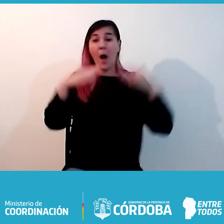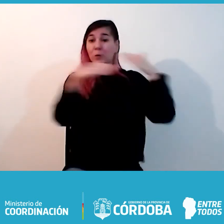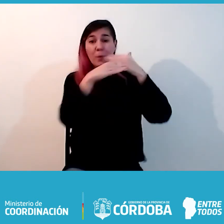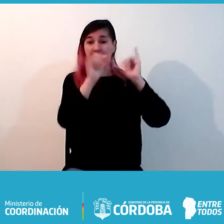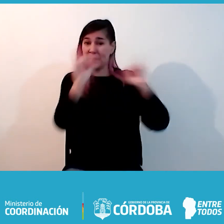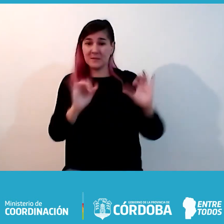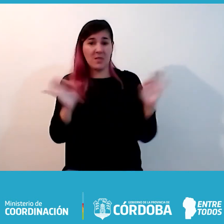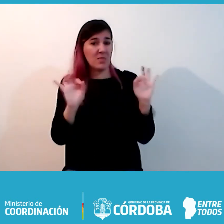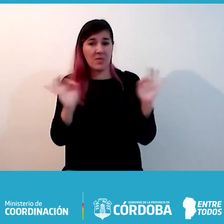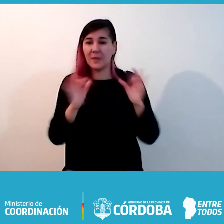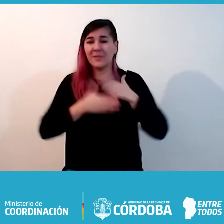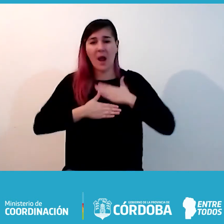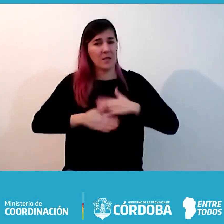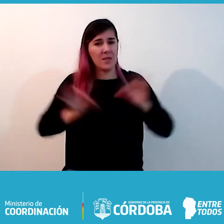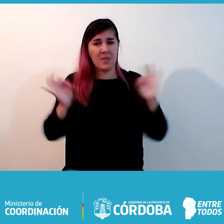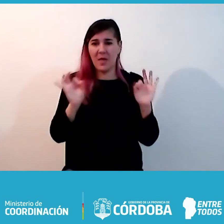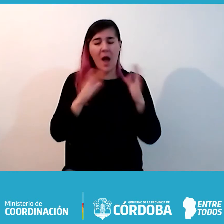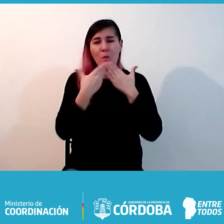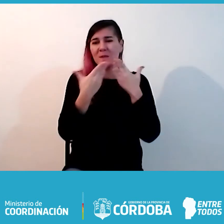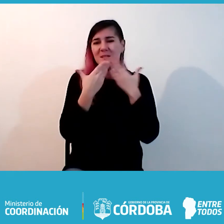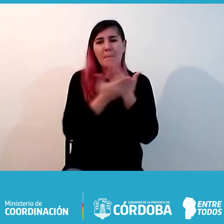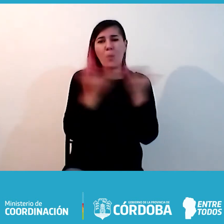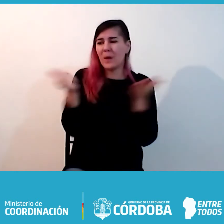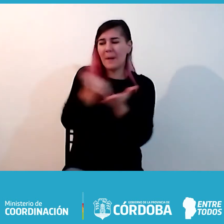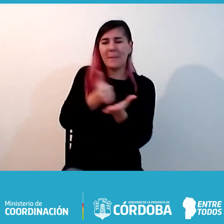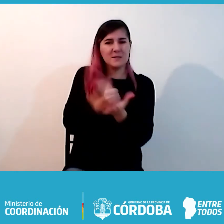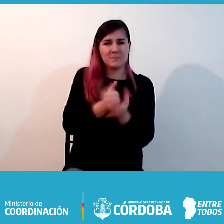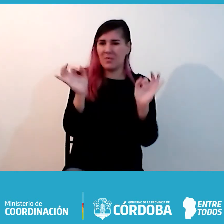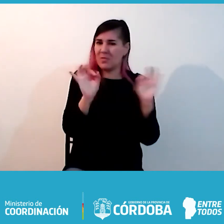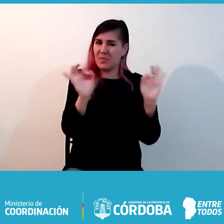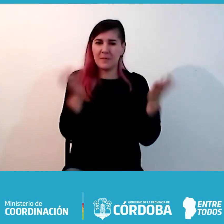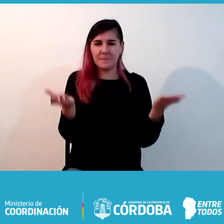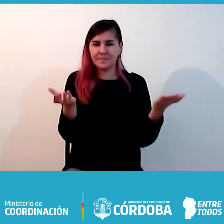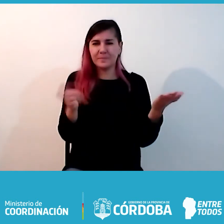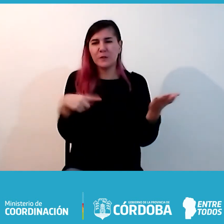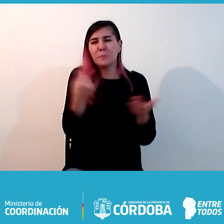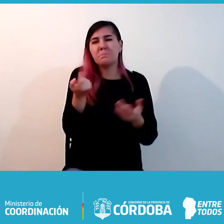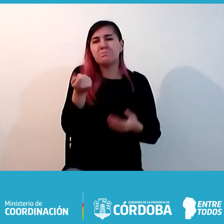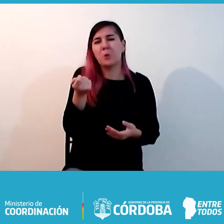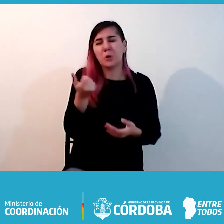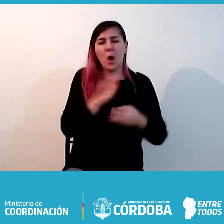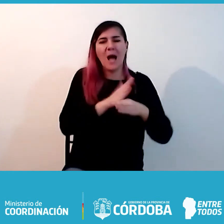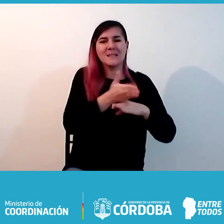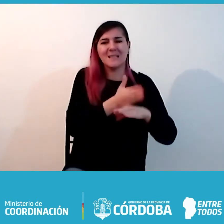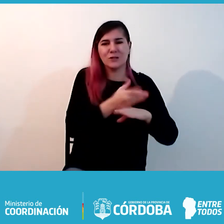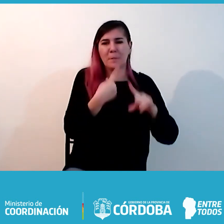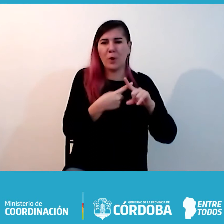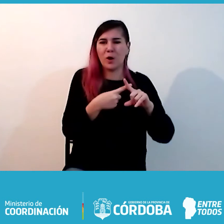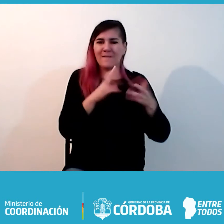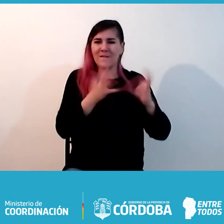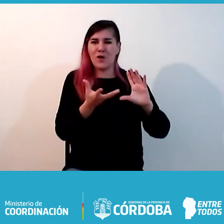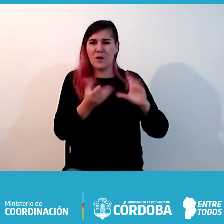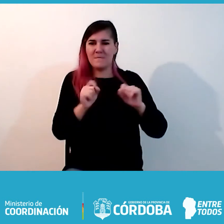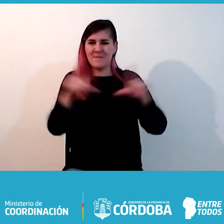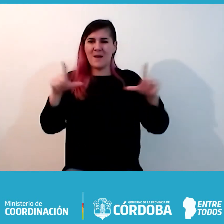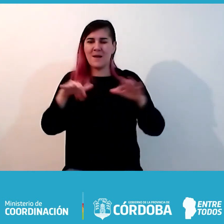da tranquilidad. Esta audiencia pública no es participativa y es inconstitucional. Somos pocos los que tenemos acceso por esta vía. Nunca nos